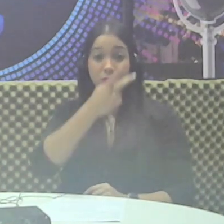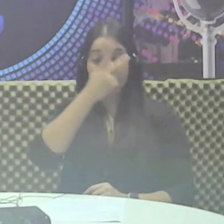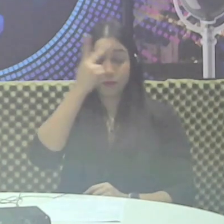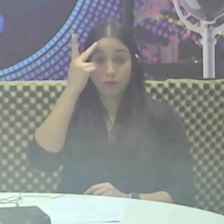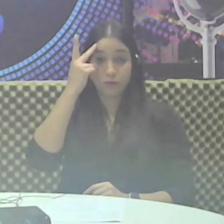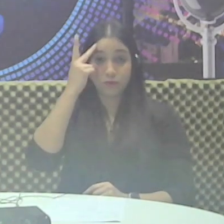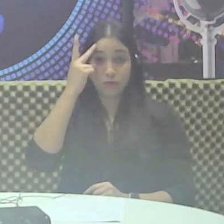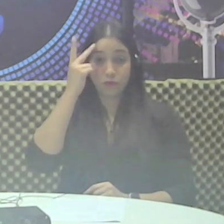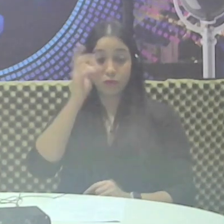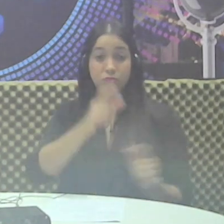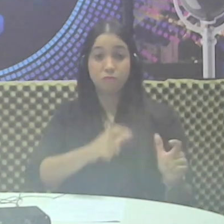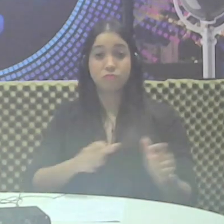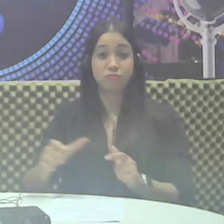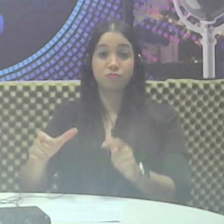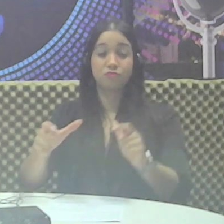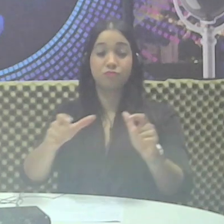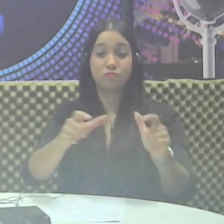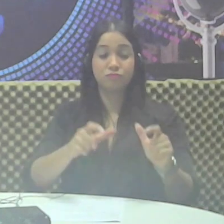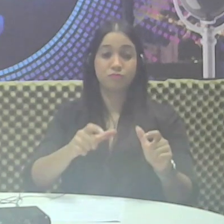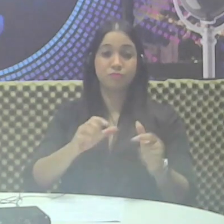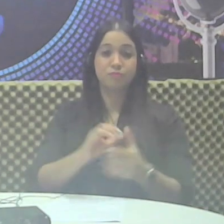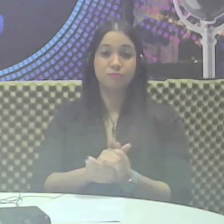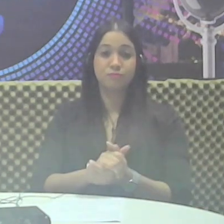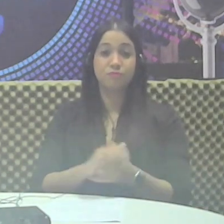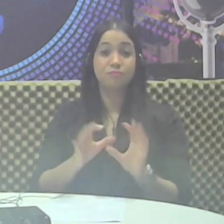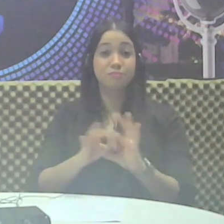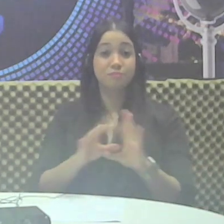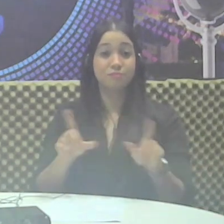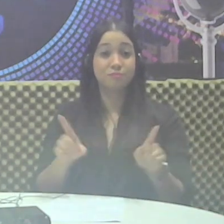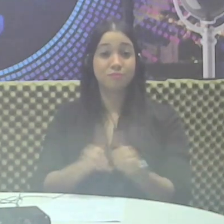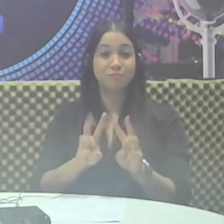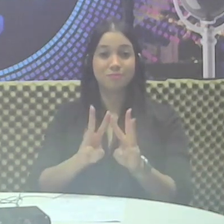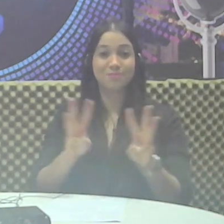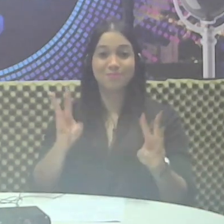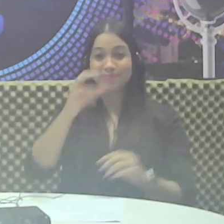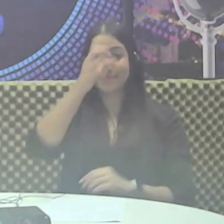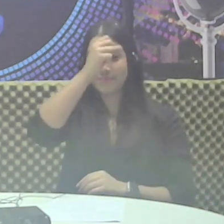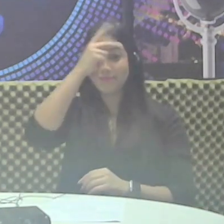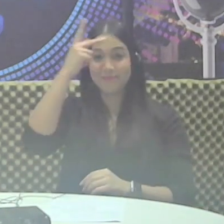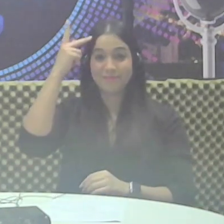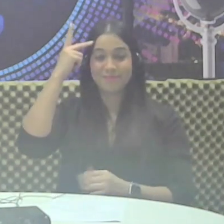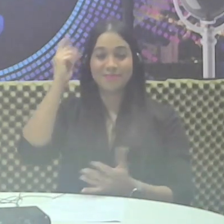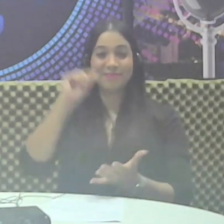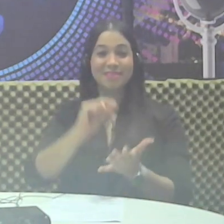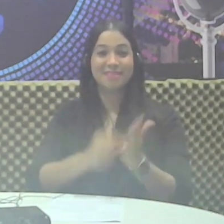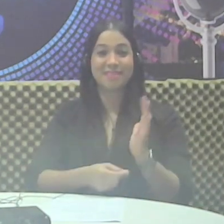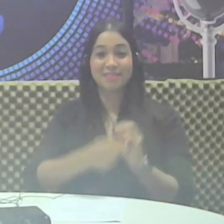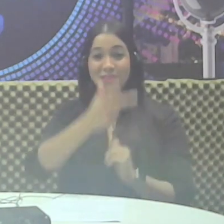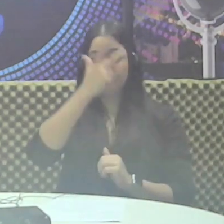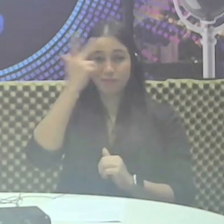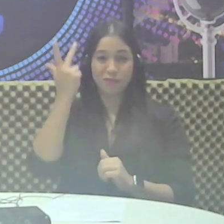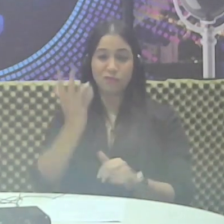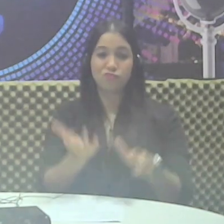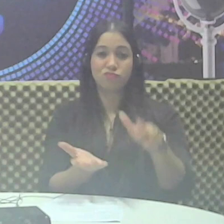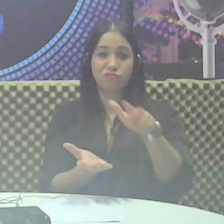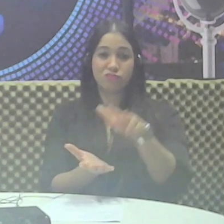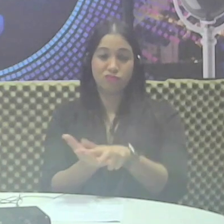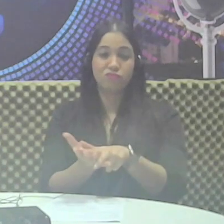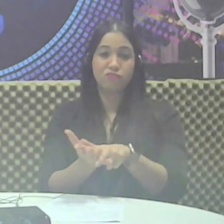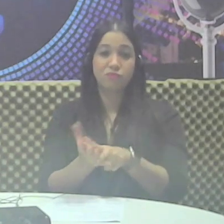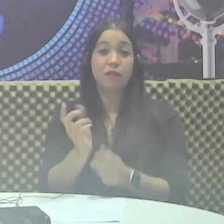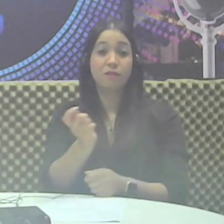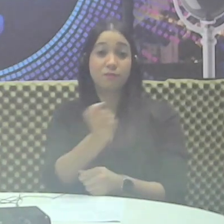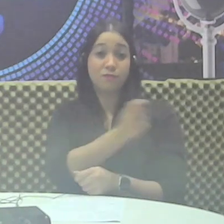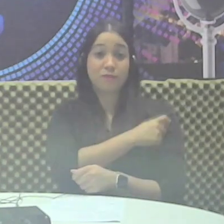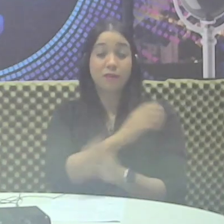apenas nesses locais. Também foi disponibilizado no portal da Prefeitura o cadastro para pessoas acamadas receberem a vacinação